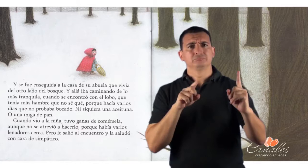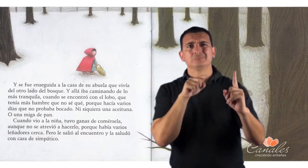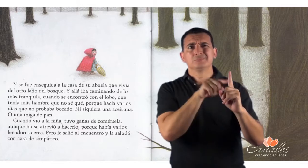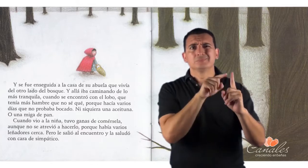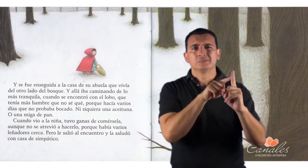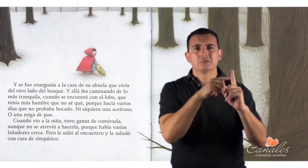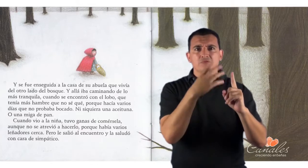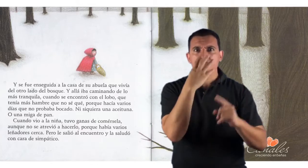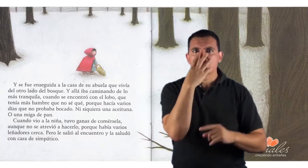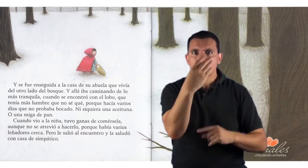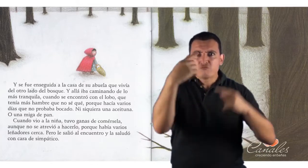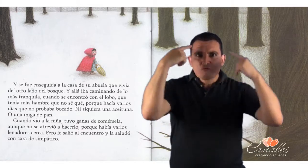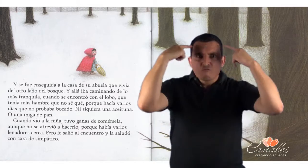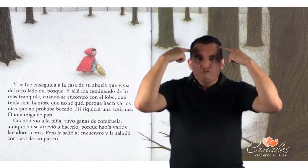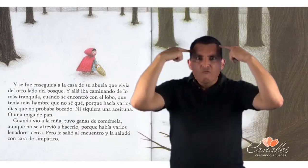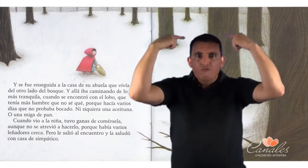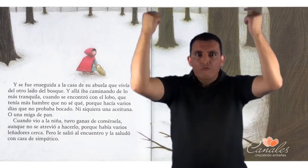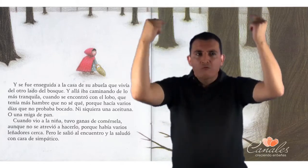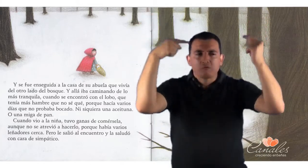tranquila, cuando se encontró con el lobo,